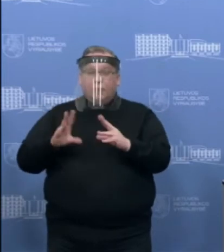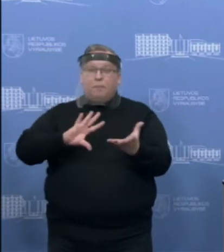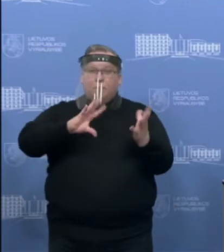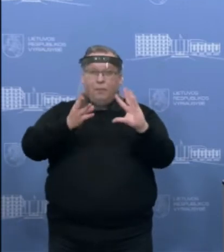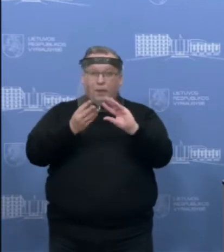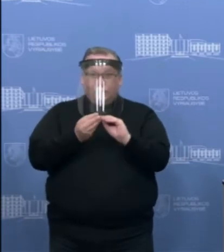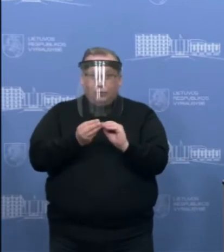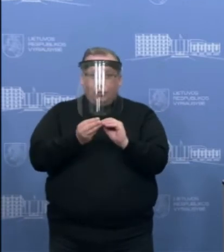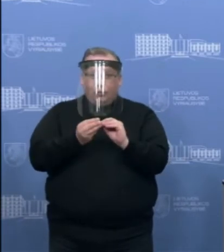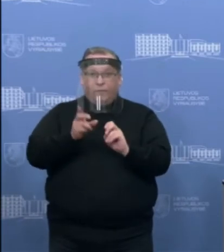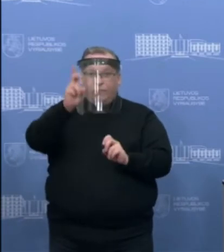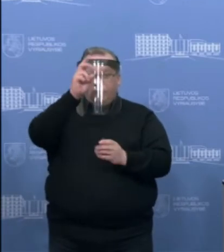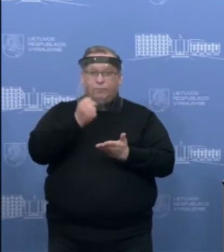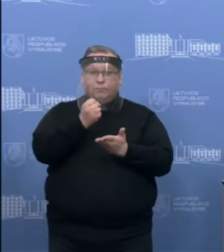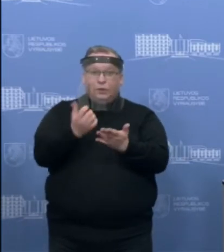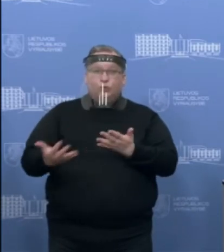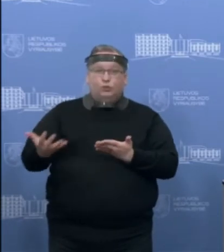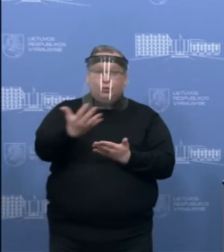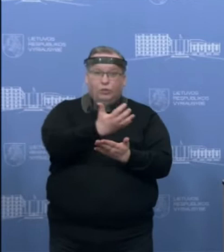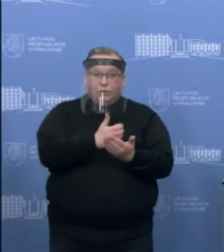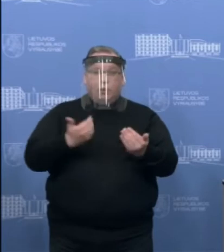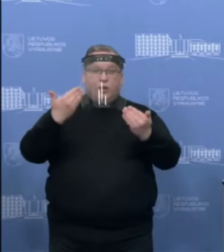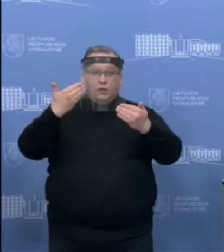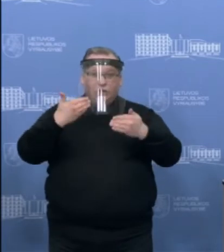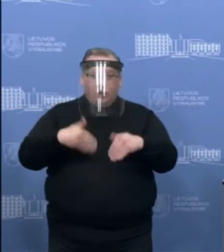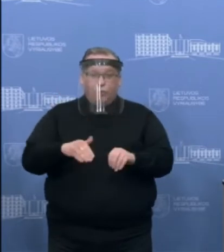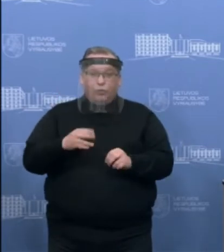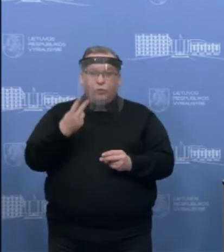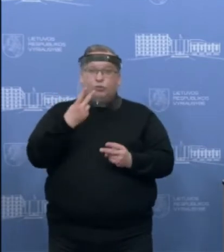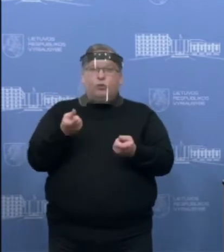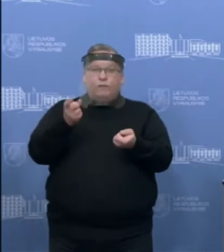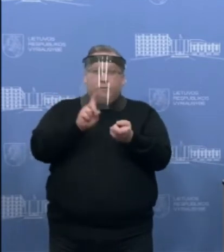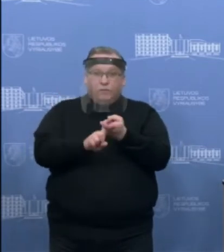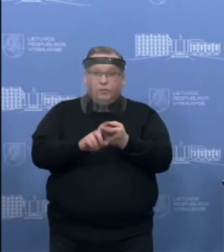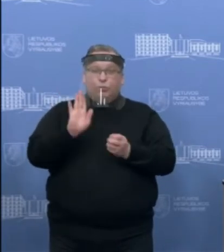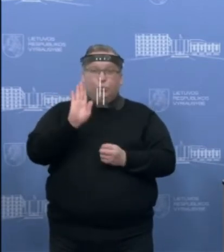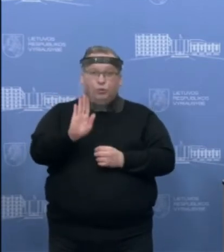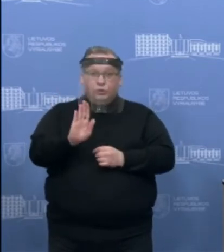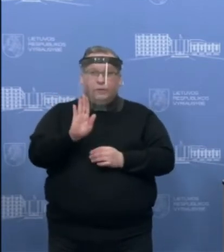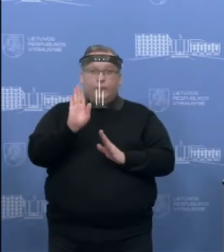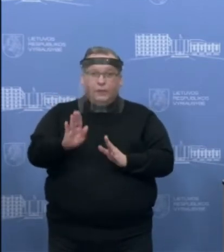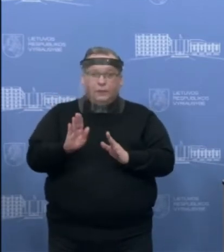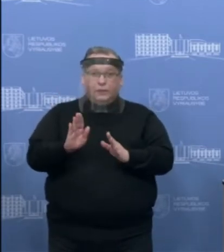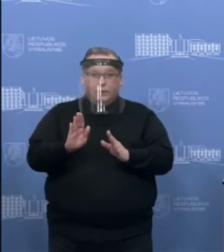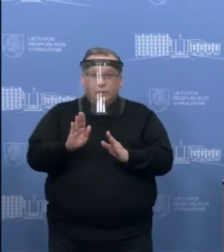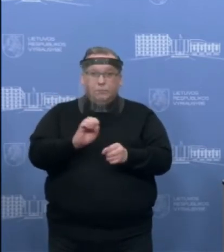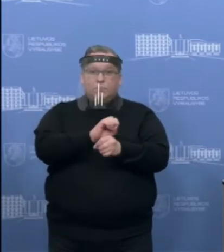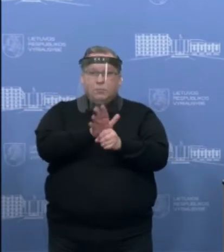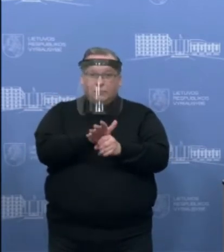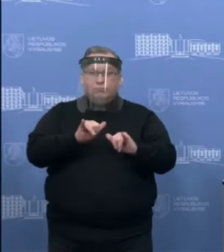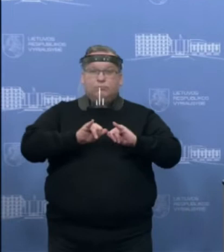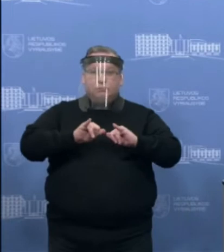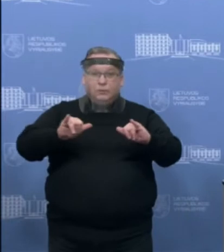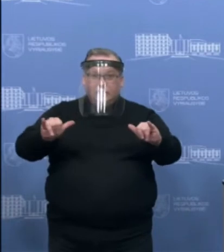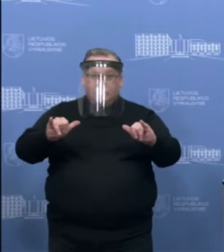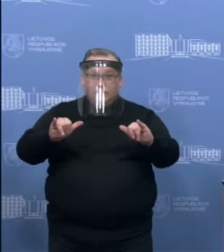produkto nuosmukis šiais metais, jo gylis priklausys ne tik nuo pandemijos valdymo situacijos